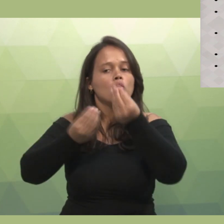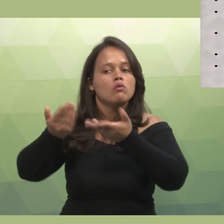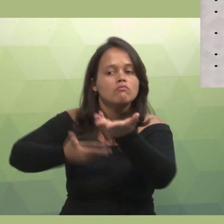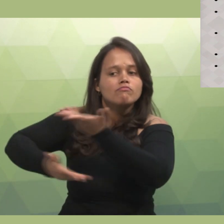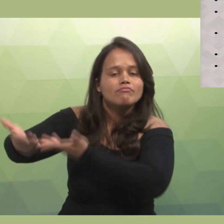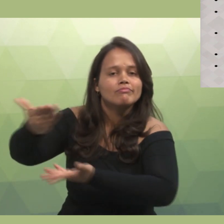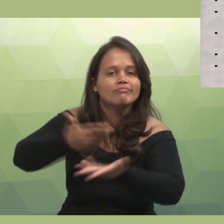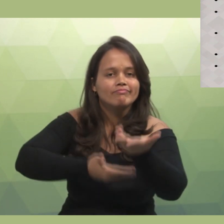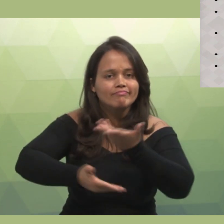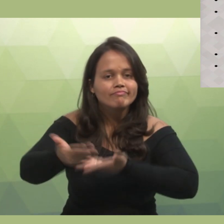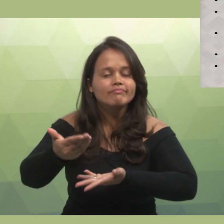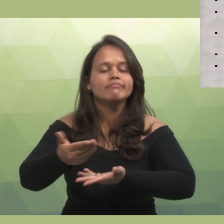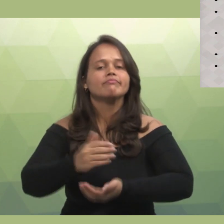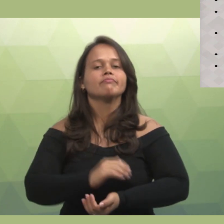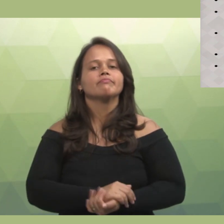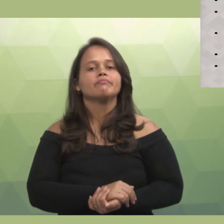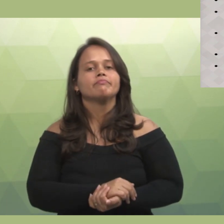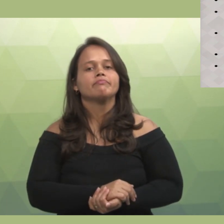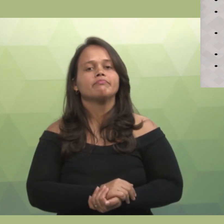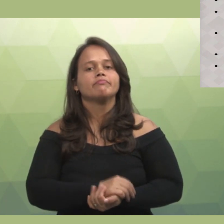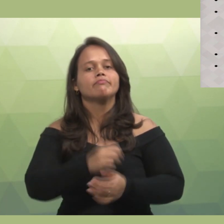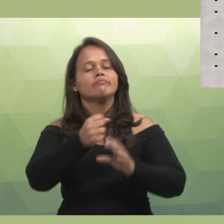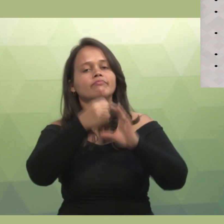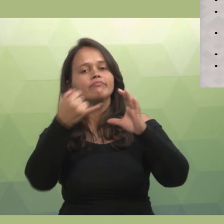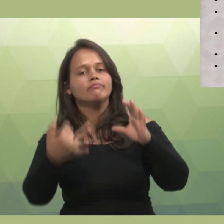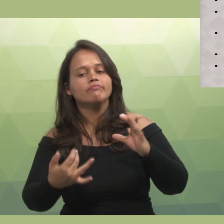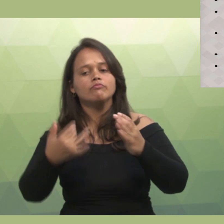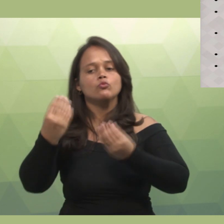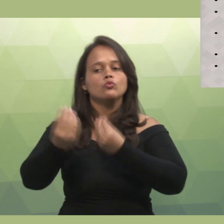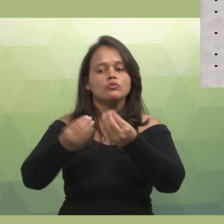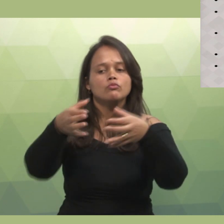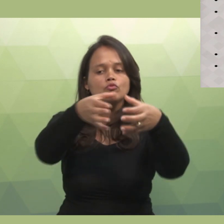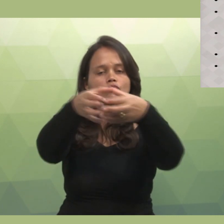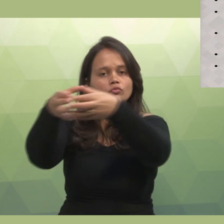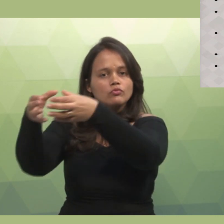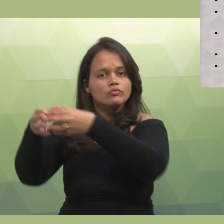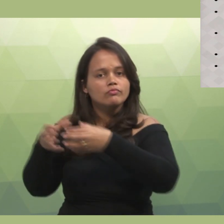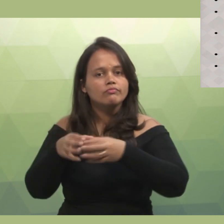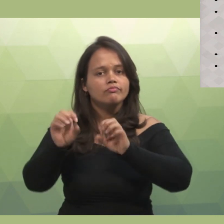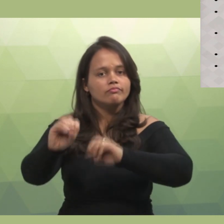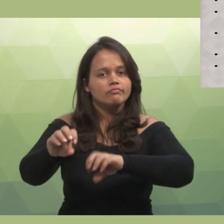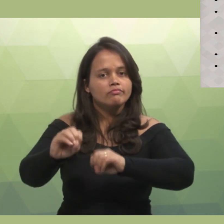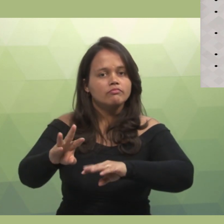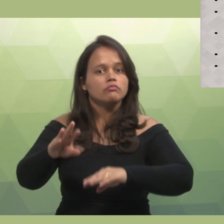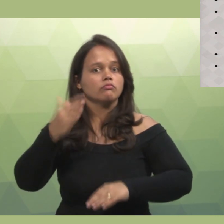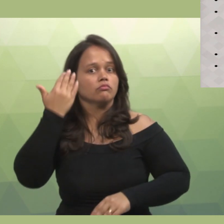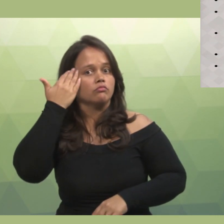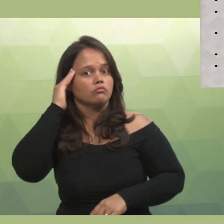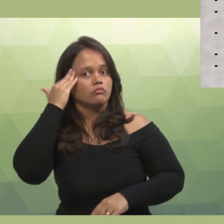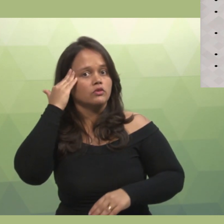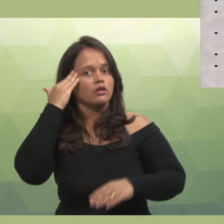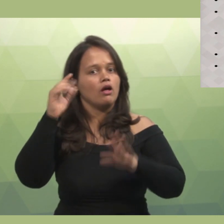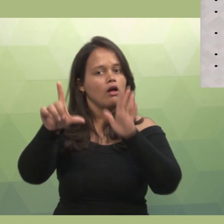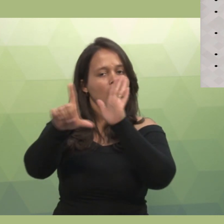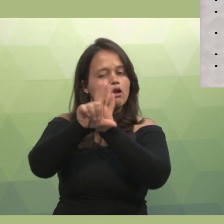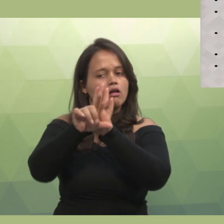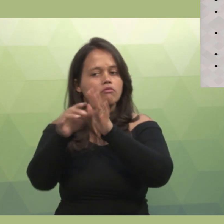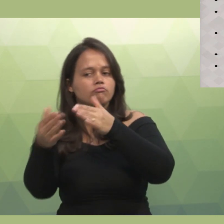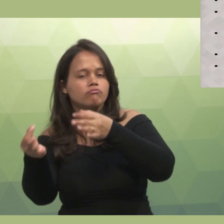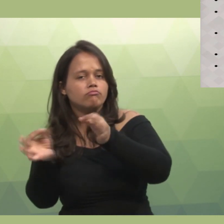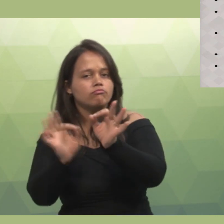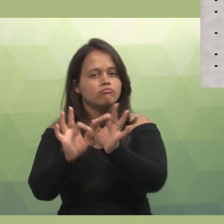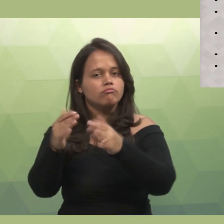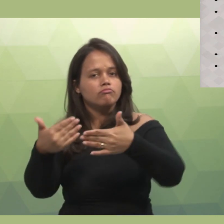colaborativa, caracterizar as modalidades de ensino, compreender a flexibilidade da legislação